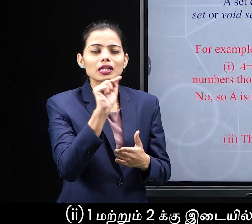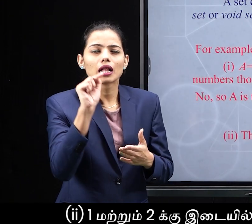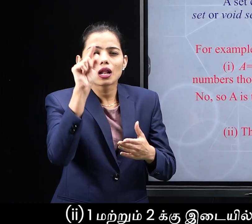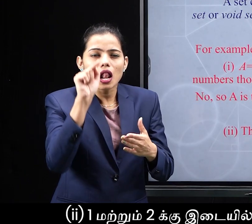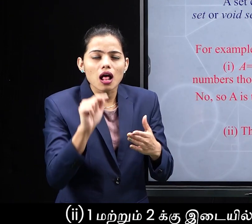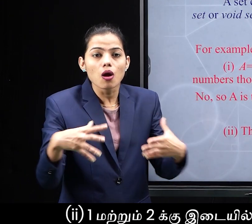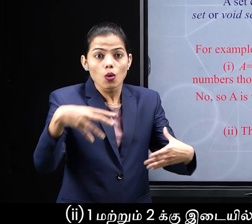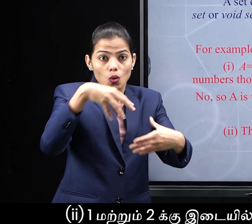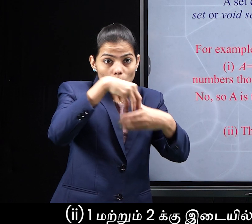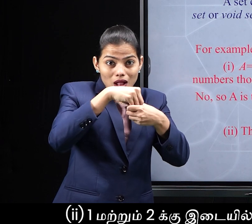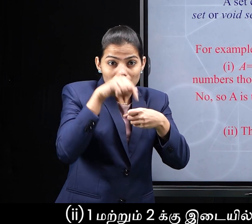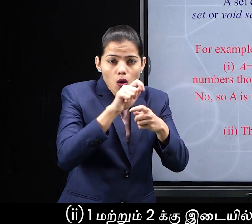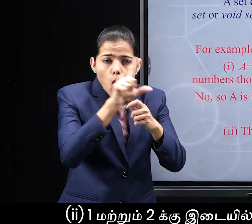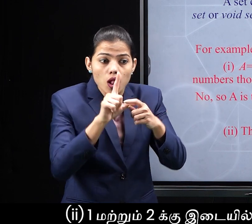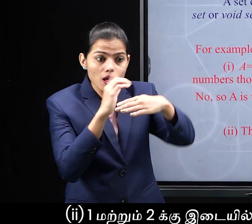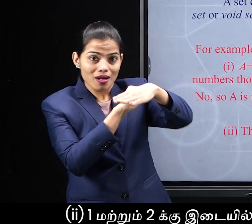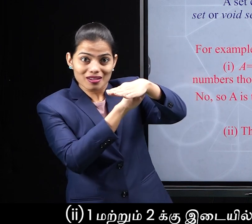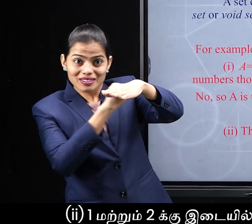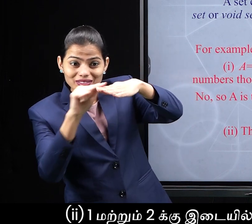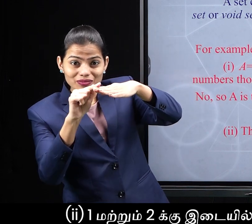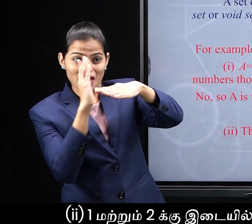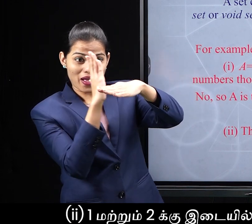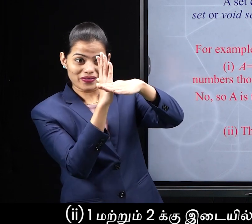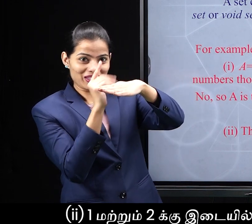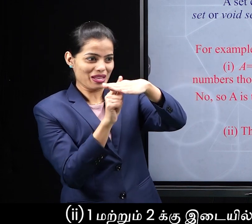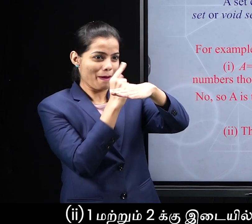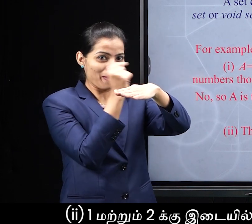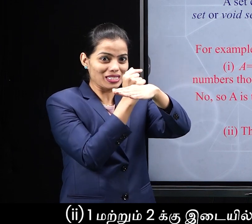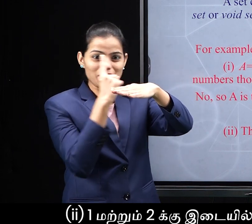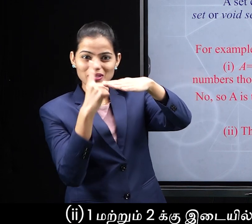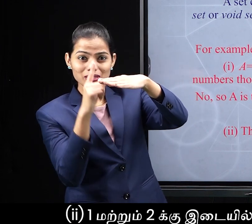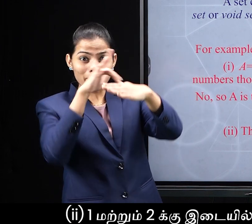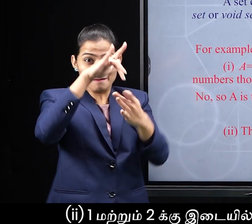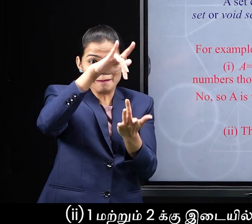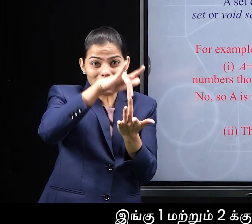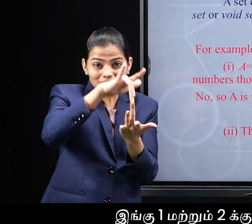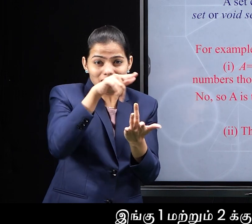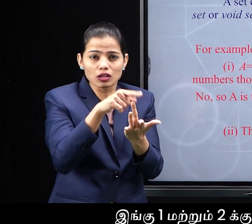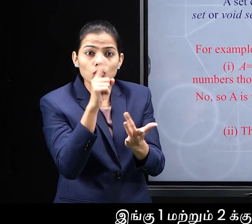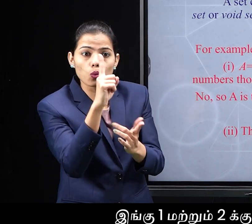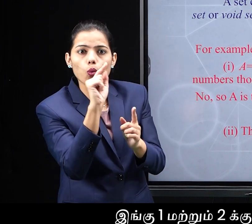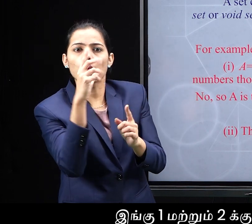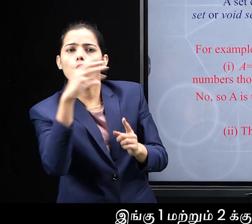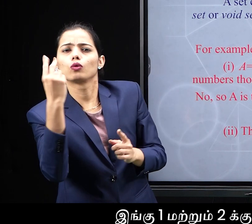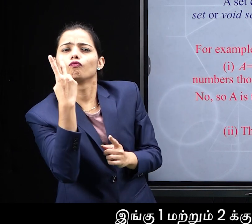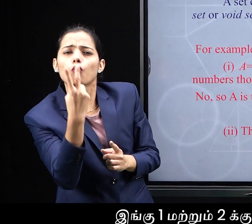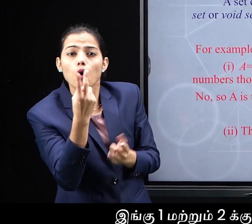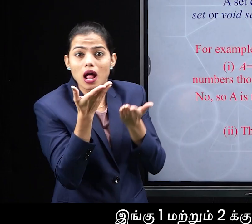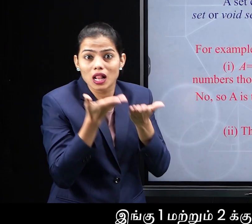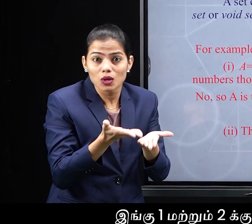வரிசை எண் 2 1 மற்றும் 2க்கு இடையில் உள்ள அனைத்து முழு எண்களின் கணம். இங்கு 1 மற்றும் 2க்கு இடையில் முழு